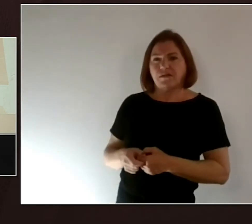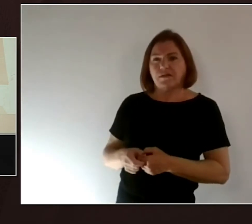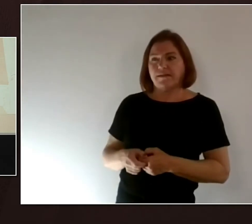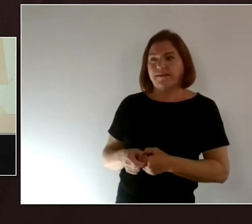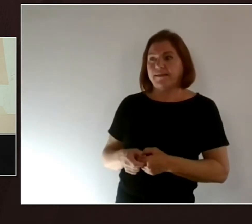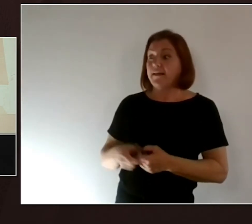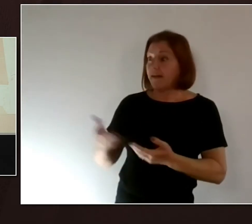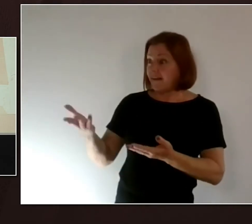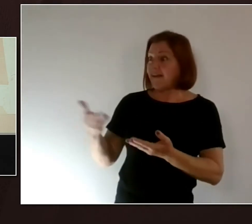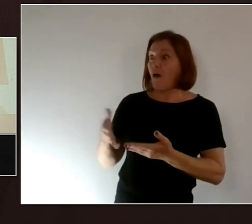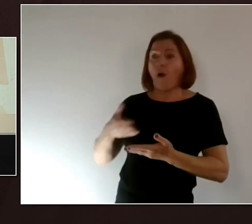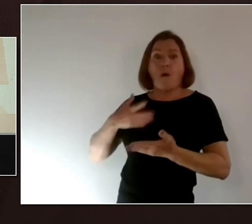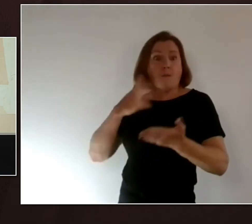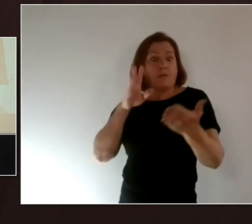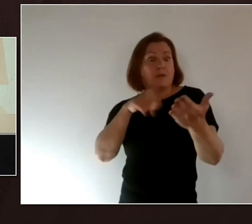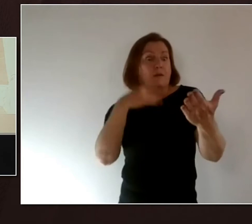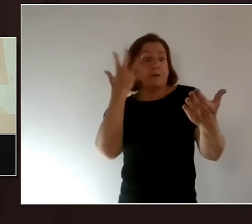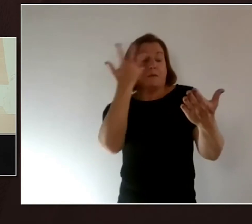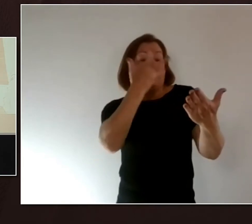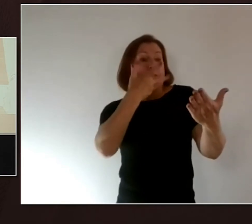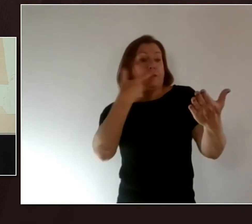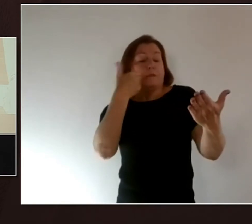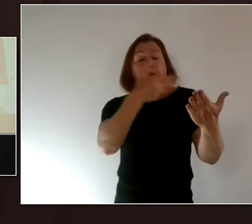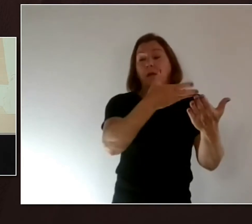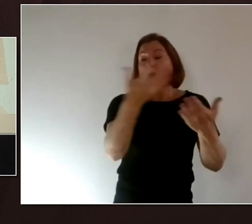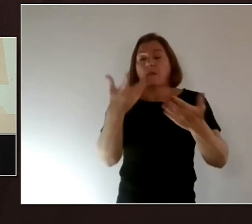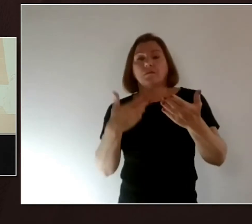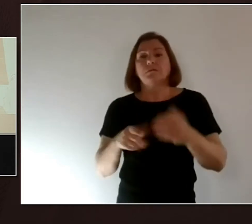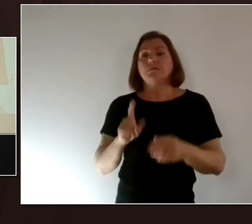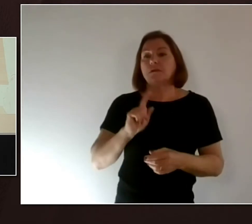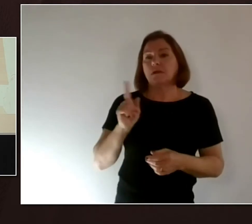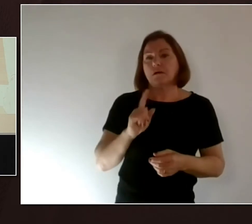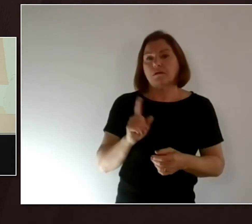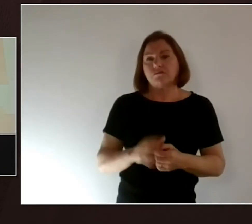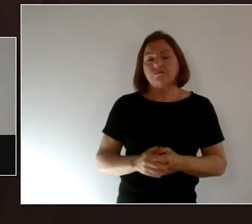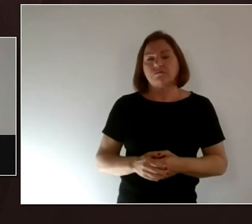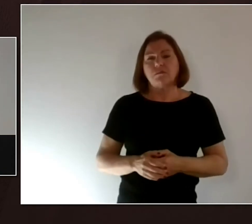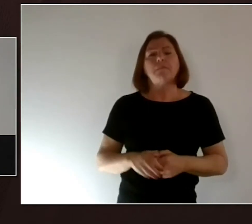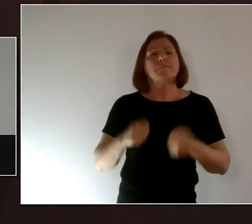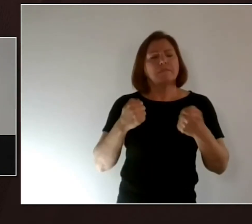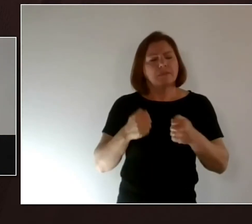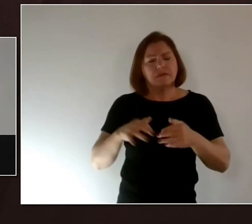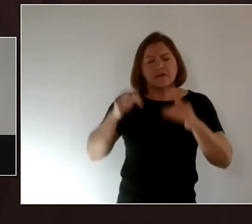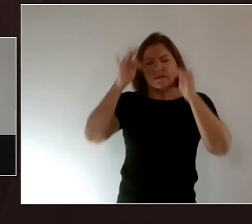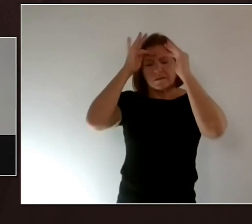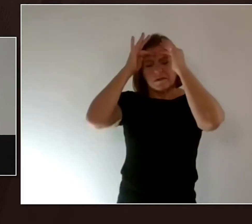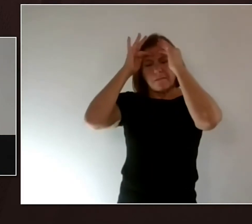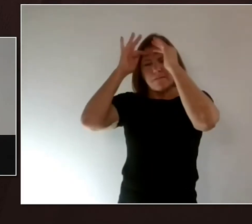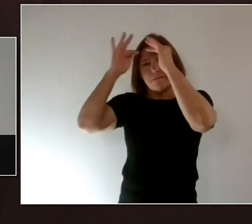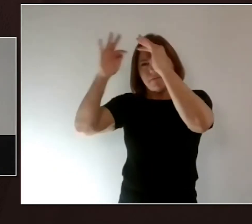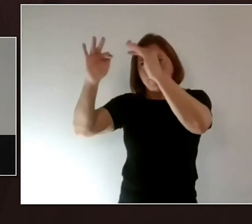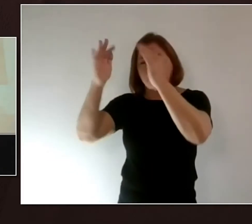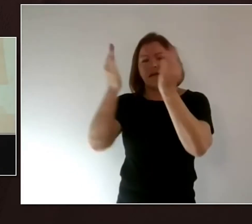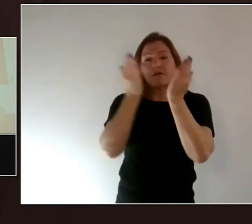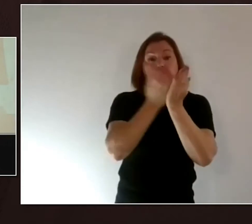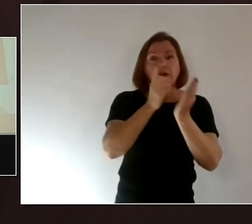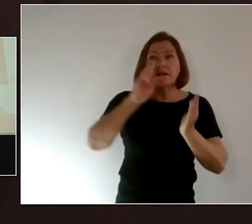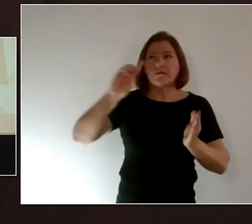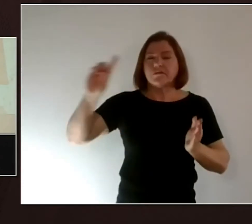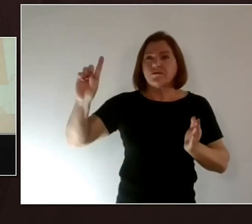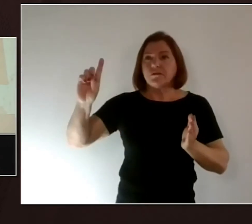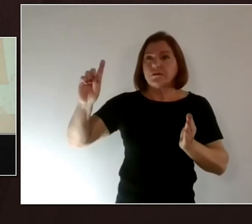eu passaria então a adulterar a palavra de Deus, não seria fiel à palavra de Deus. Então nós agradamos ao